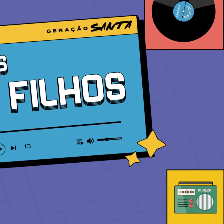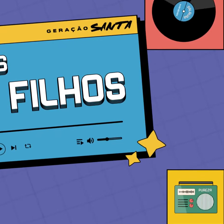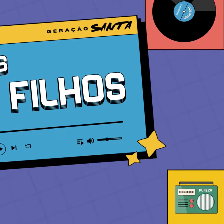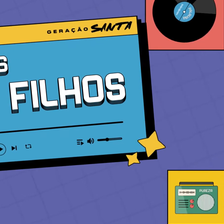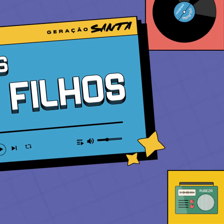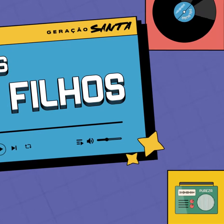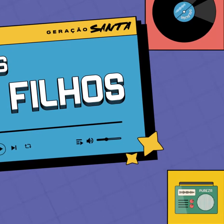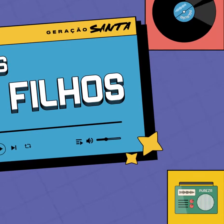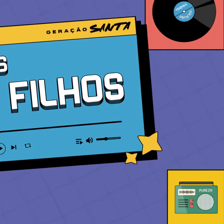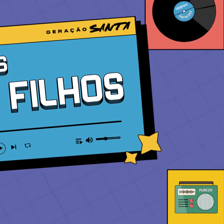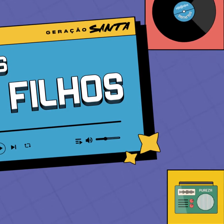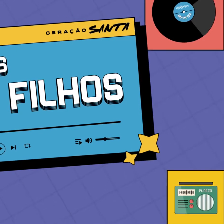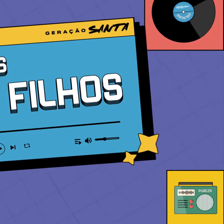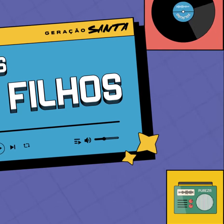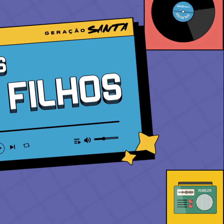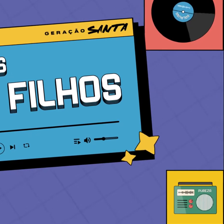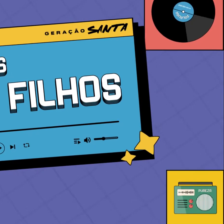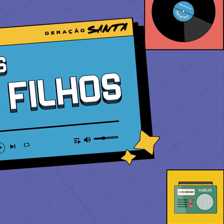aí